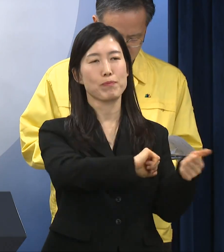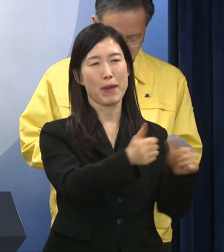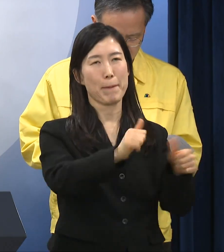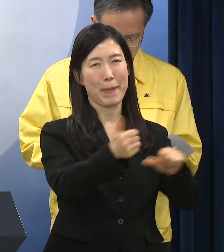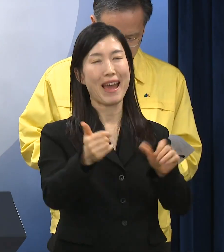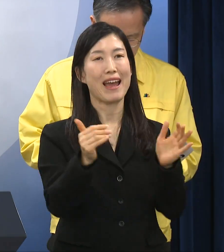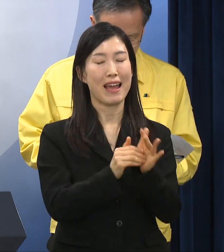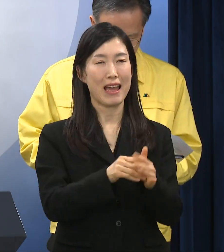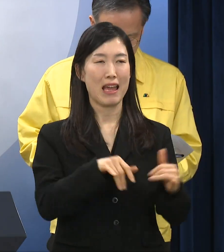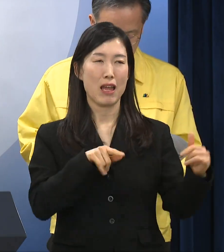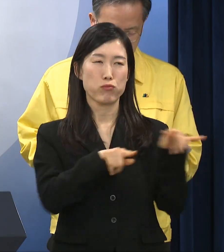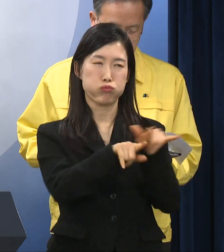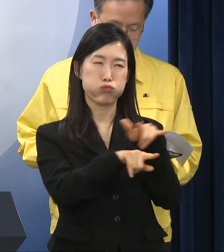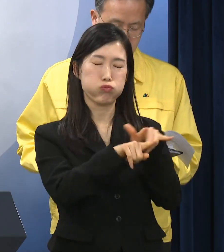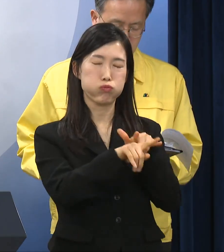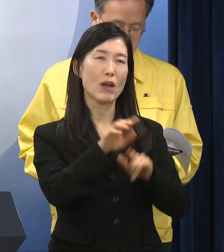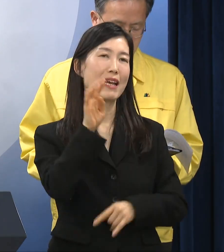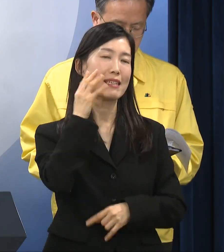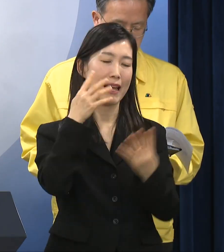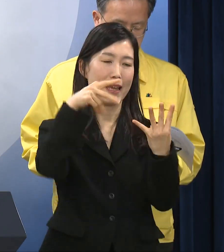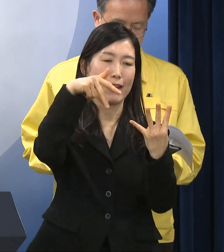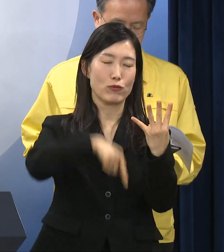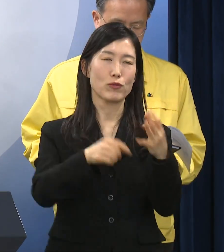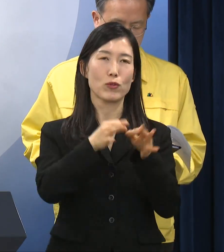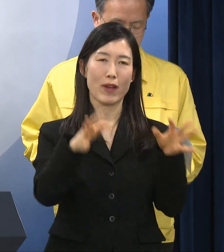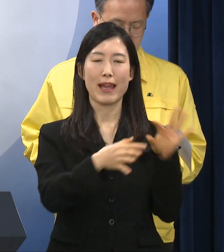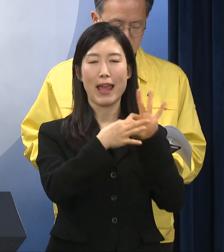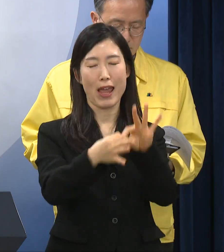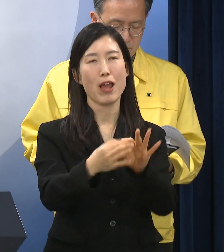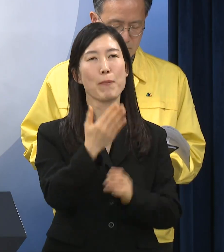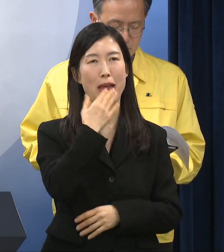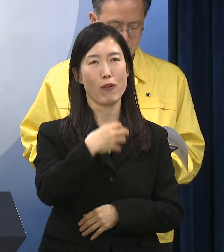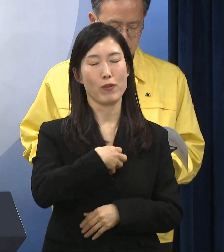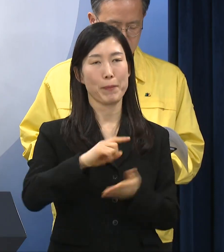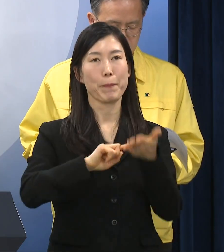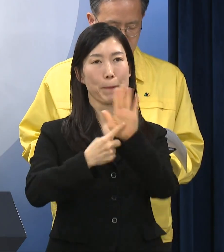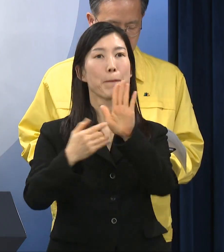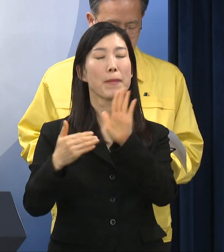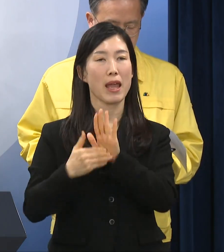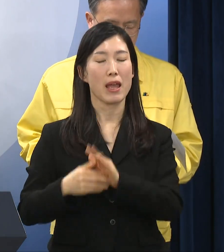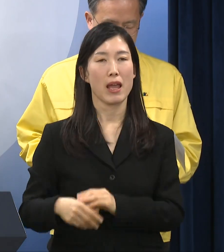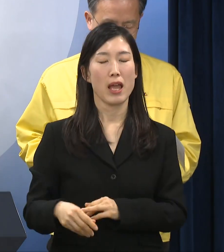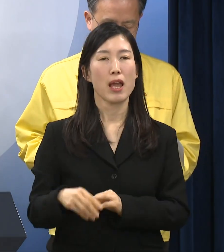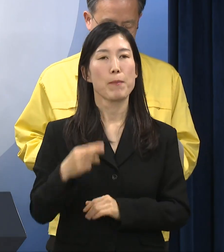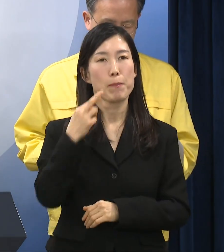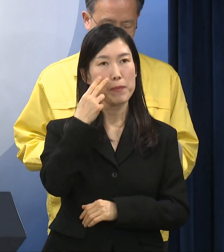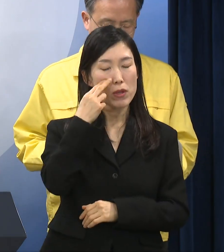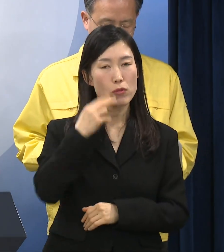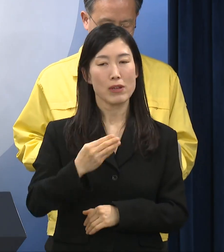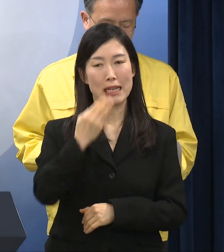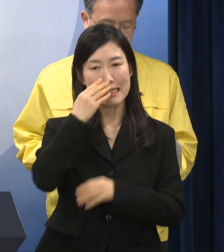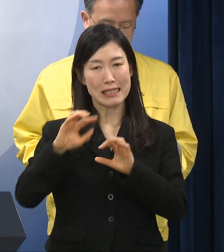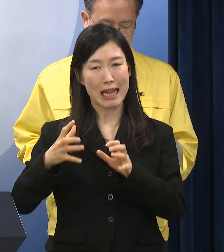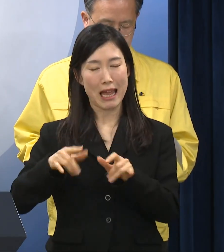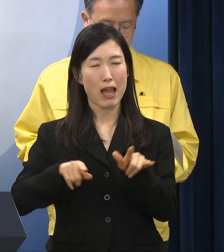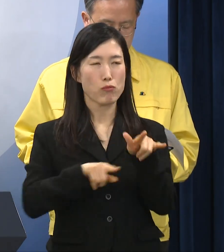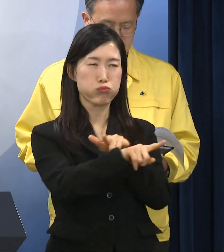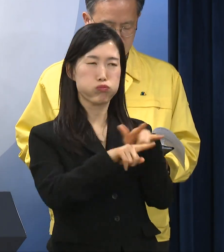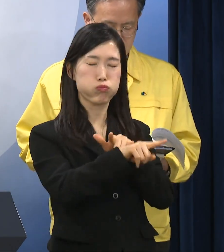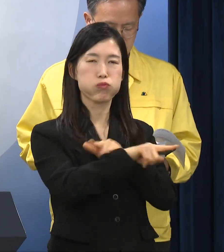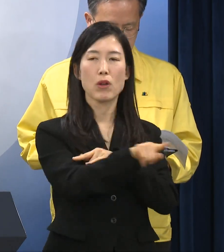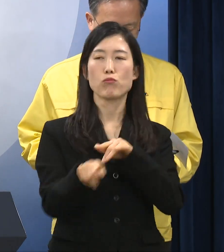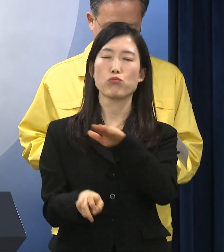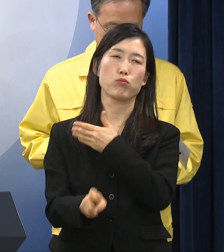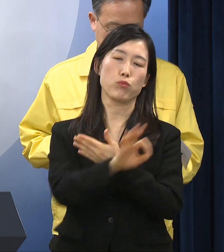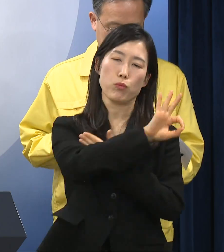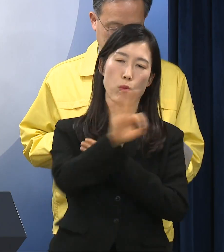수 있다라고 언급을 하였습니다. 이란 측은 미국과 이스라엘의 공격을 불법적인 침략 행위로 간주를